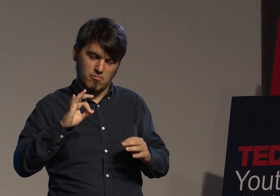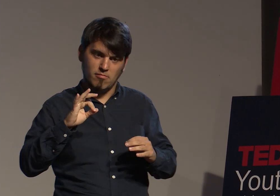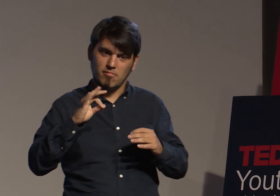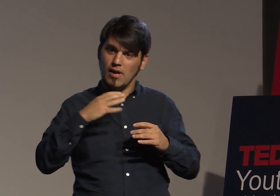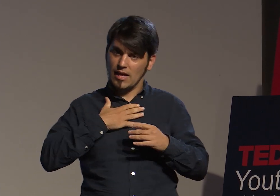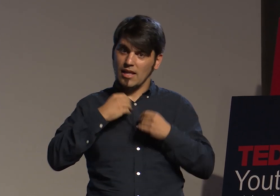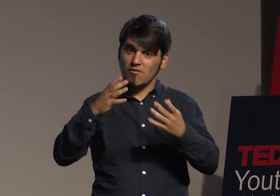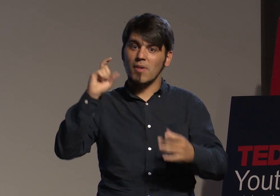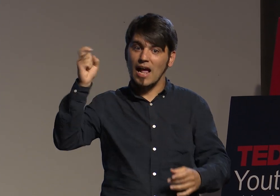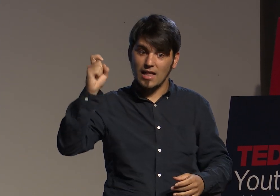всички нас.